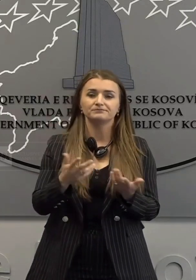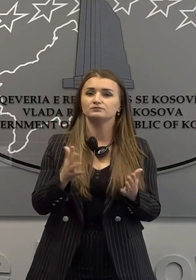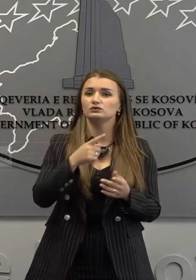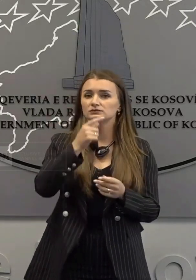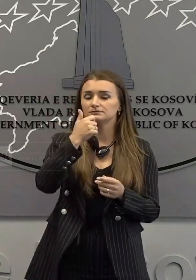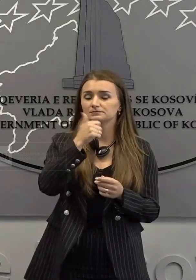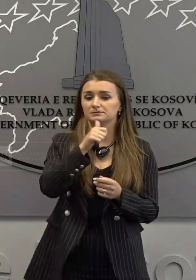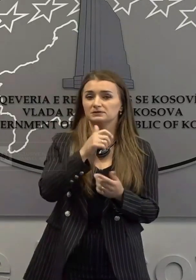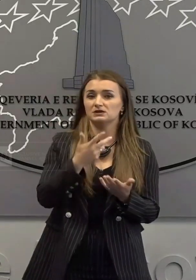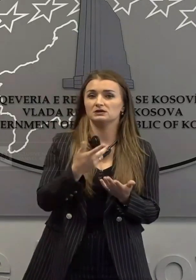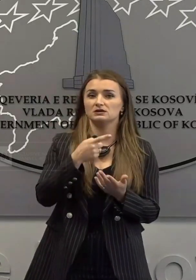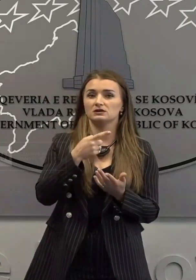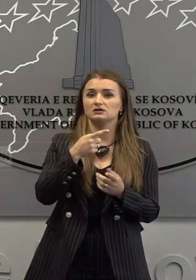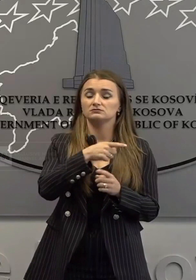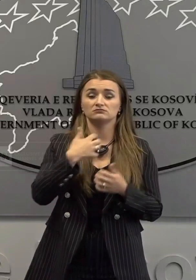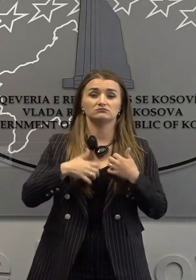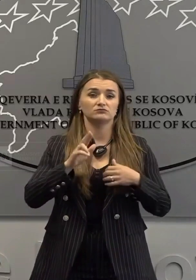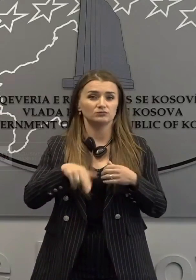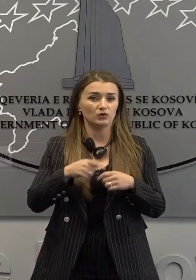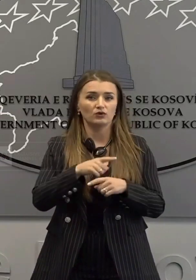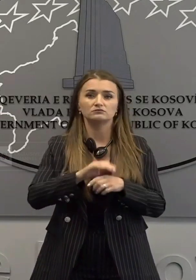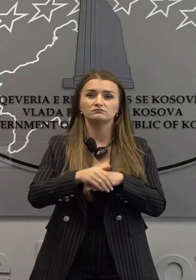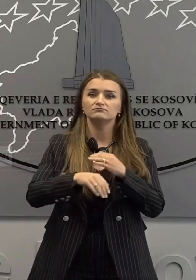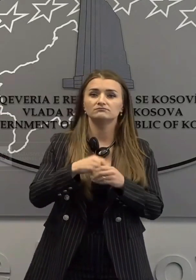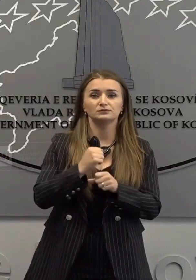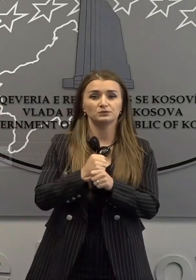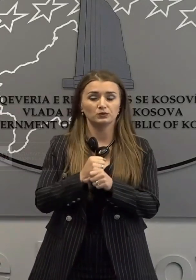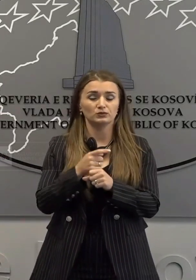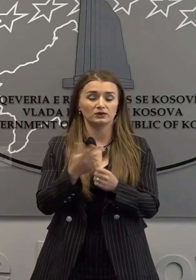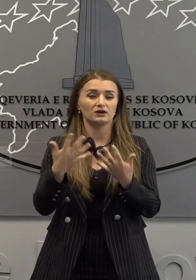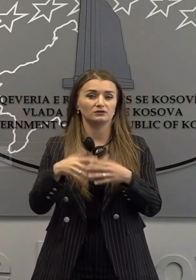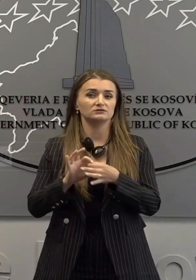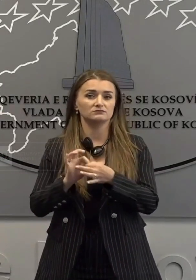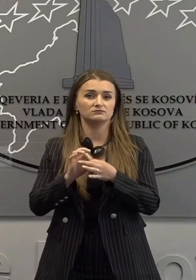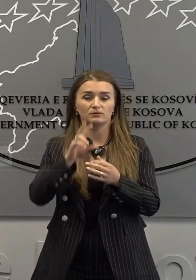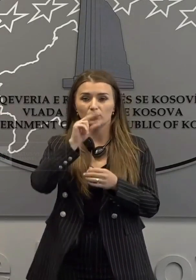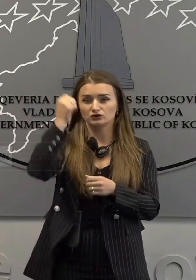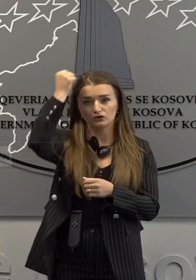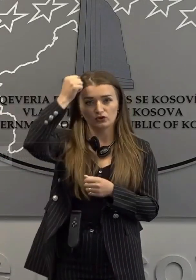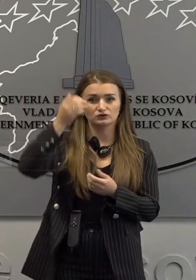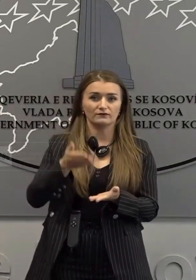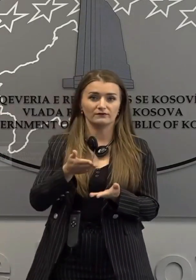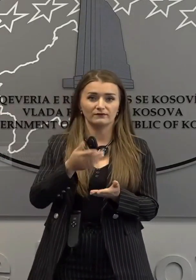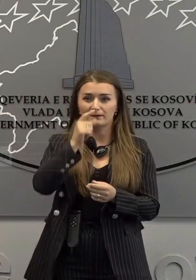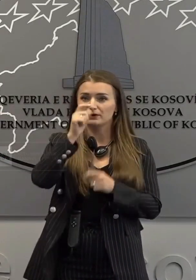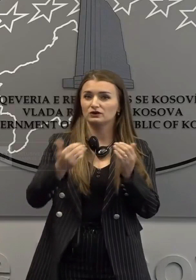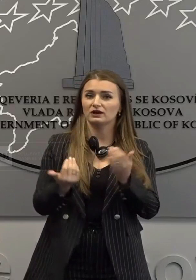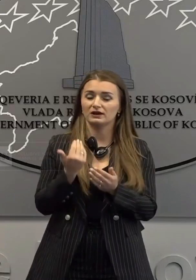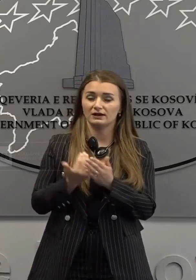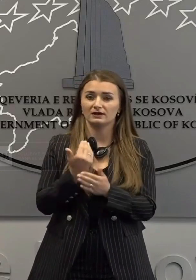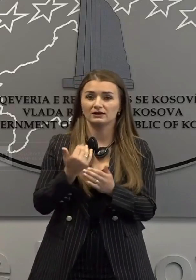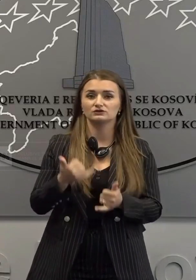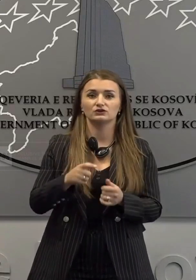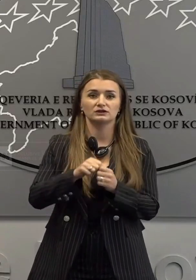për drejt në përgatitjen e kësaj gjenerate të 59 të policisë Kosovës, që në mesin e saj i ka edhe